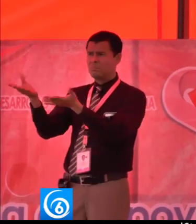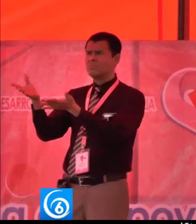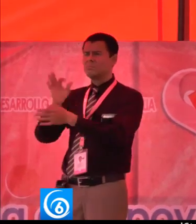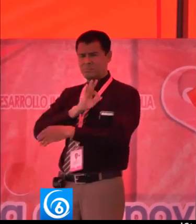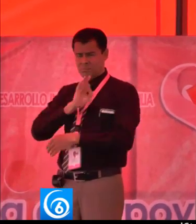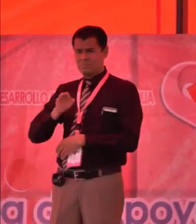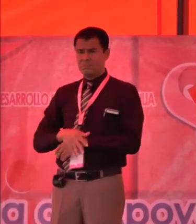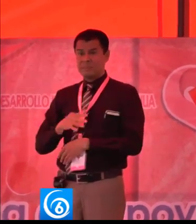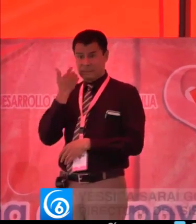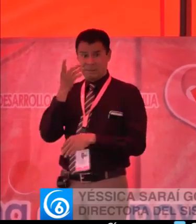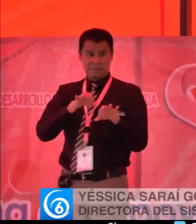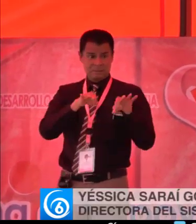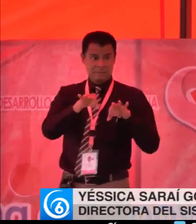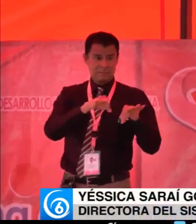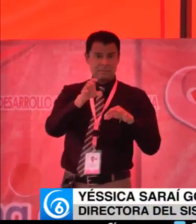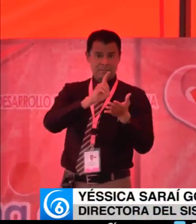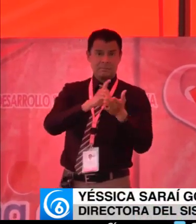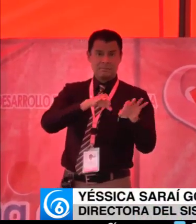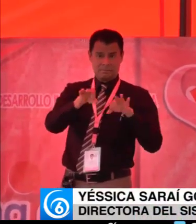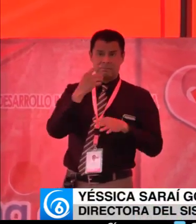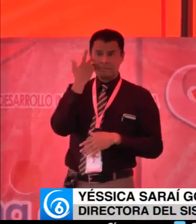de querer tener un trabajo